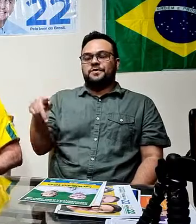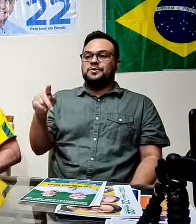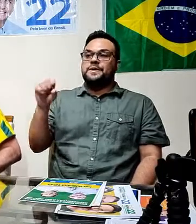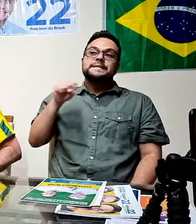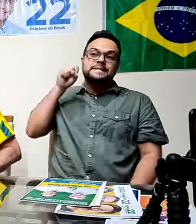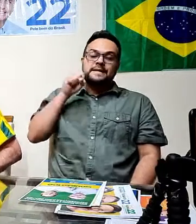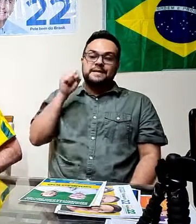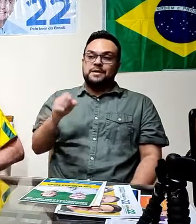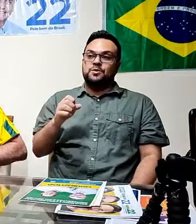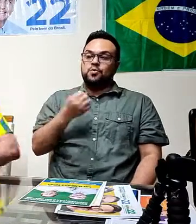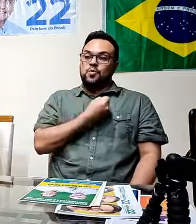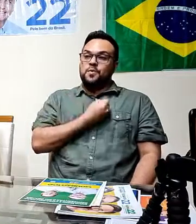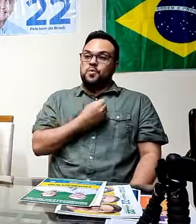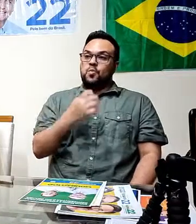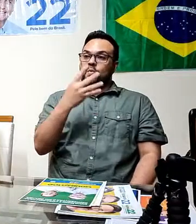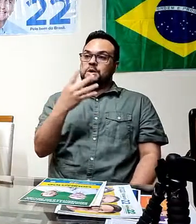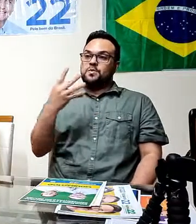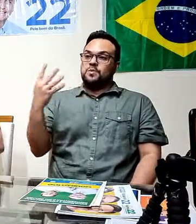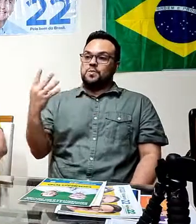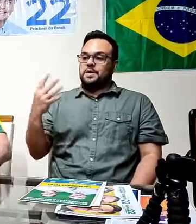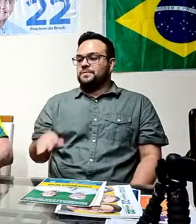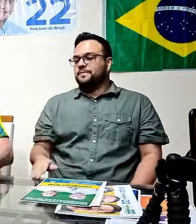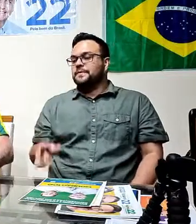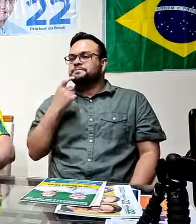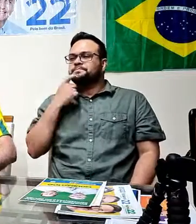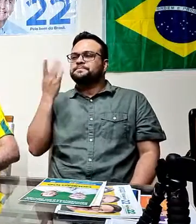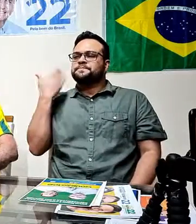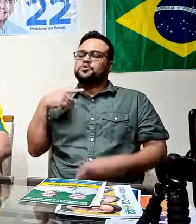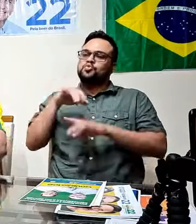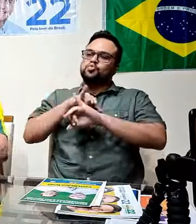Tocantins, 444. Uma notícia aqui de agora há pouco.